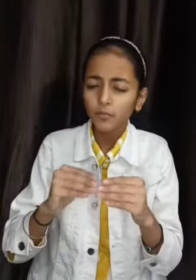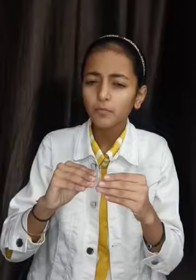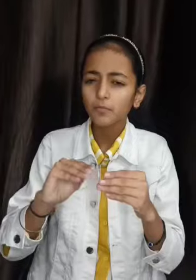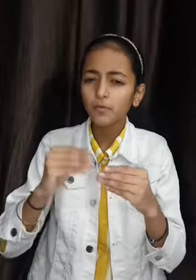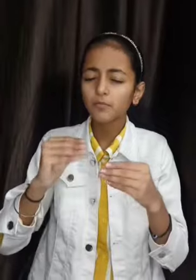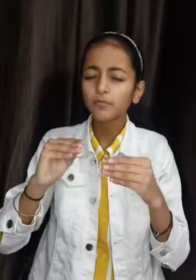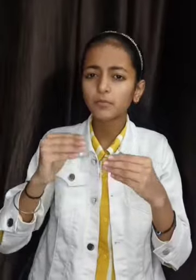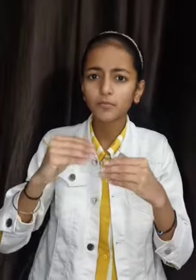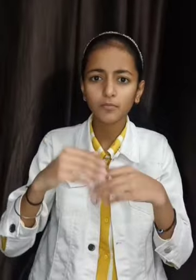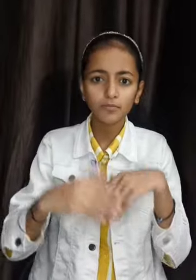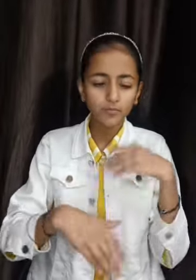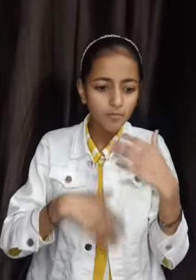किया।